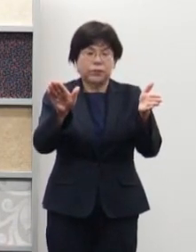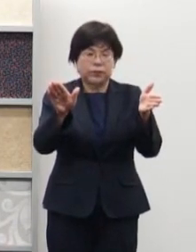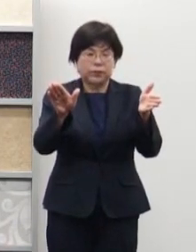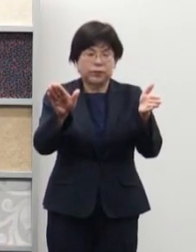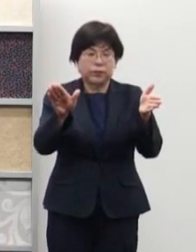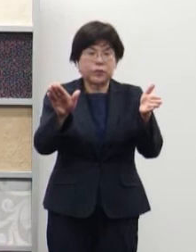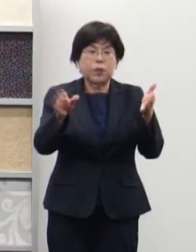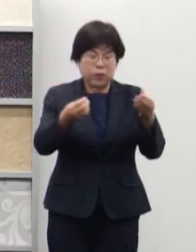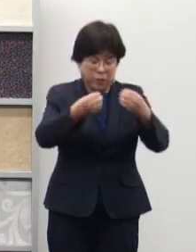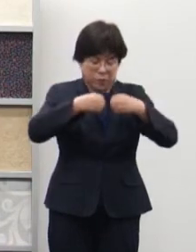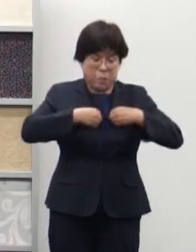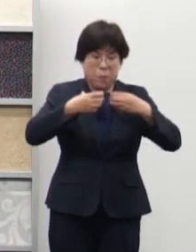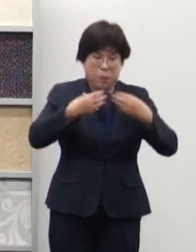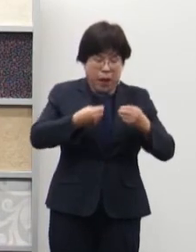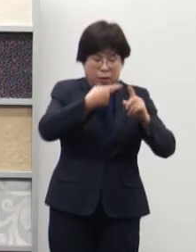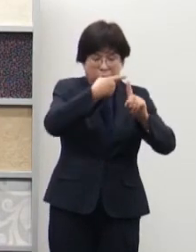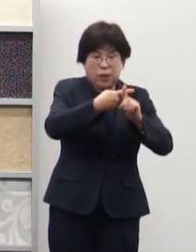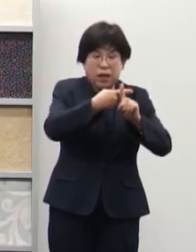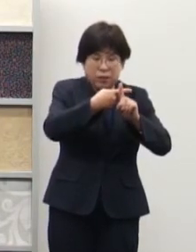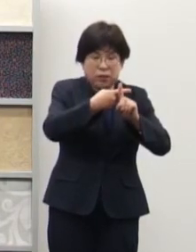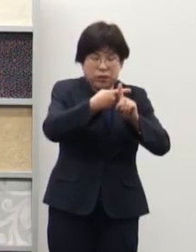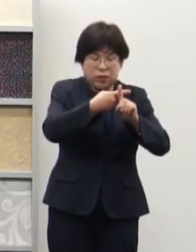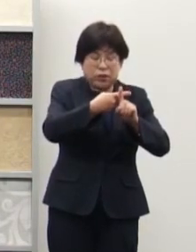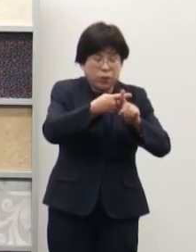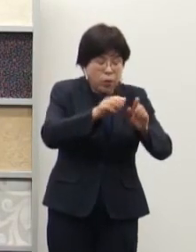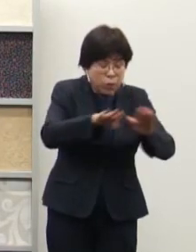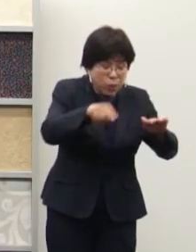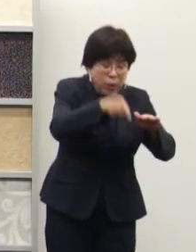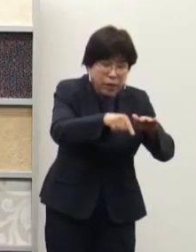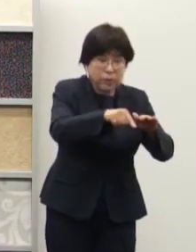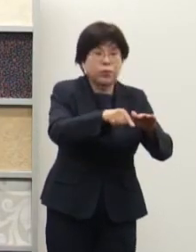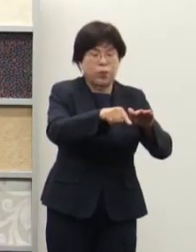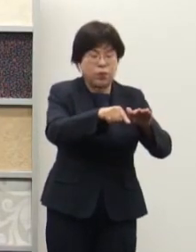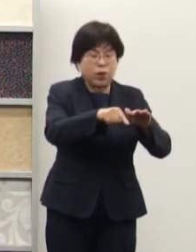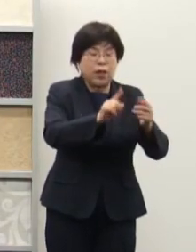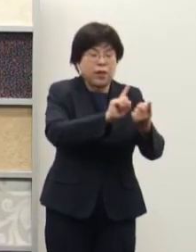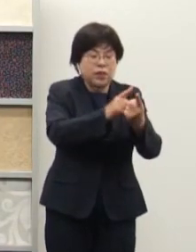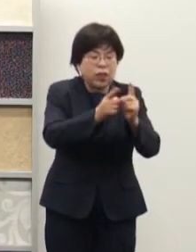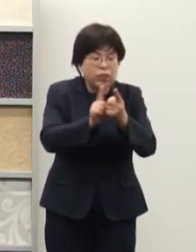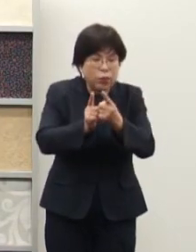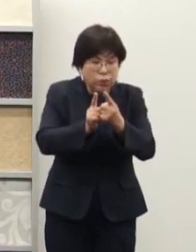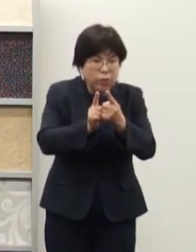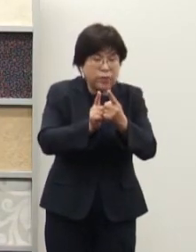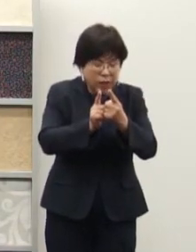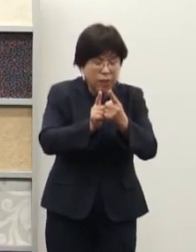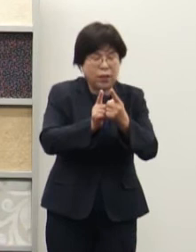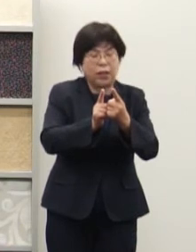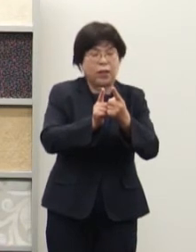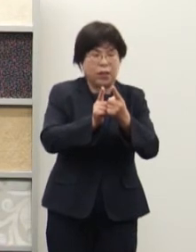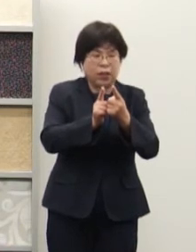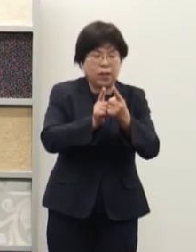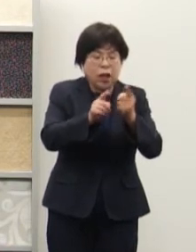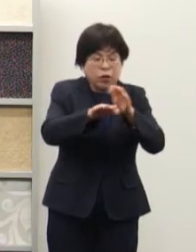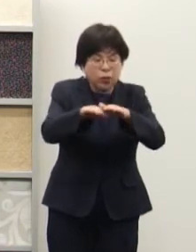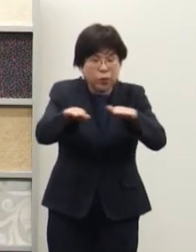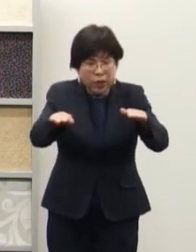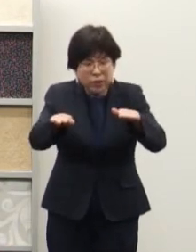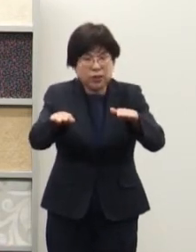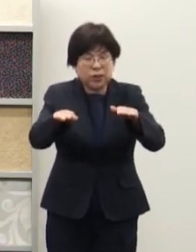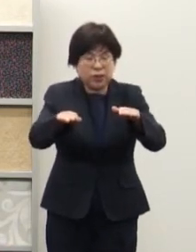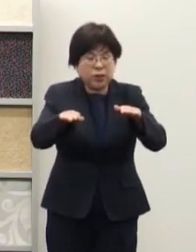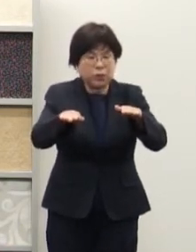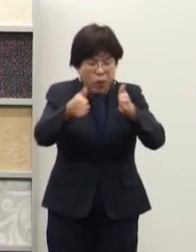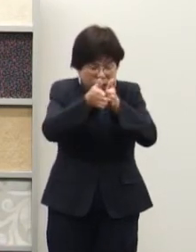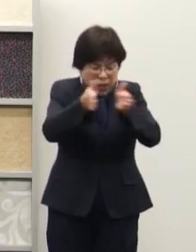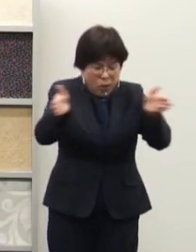陽性のお子さんが判明したクラスの全員に加えまして、接触の可能性がある集団のお子さんを対象に、幅